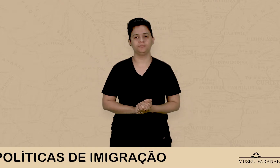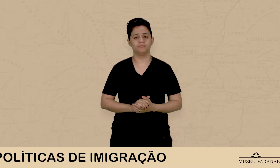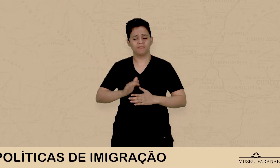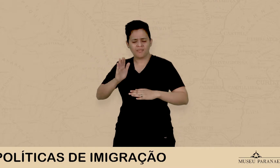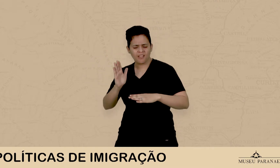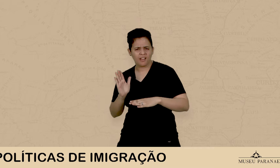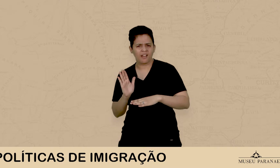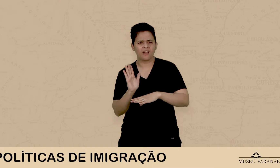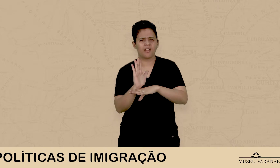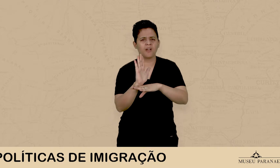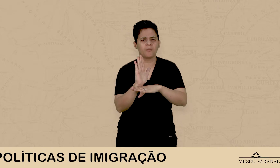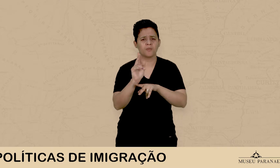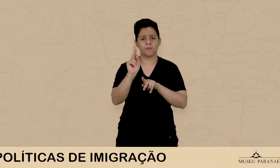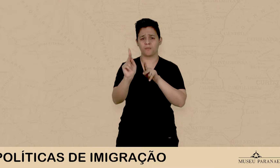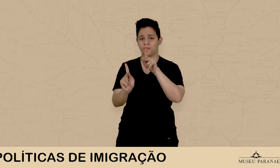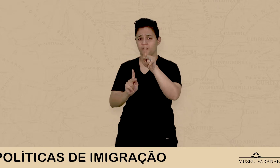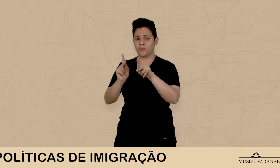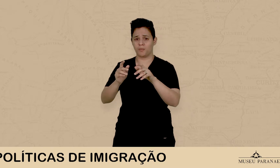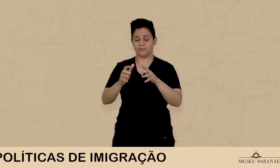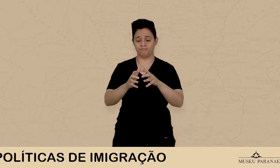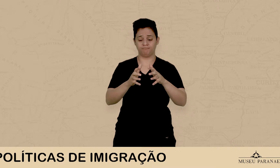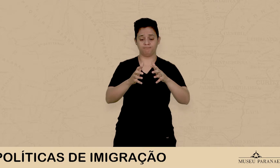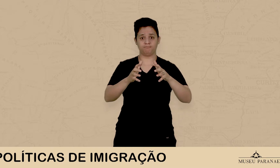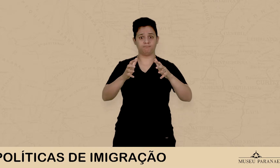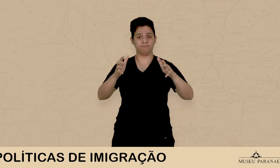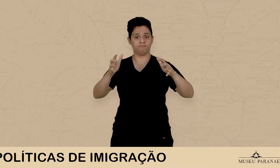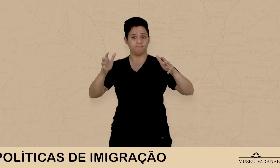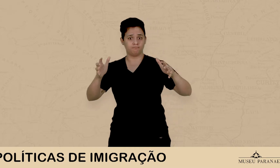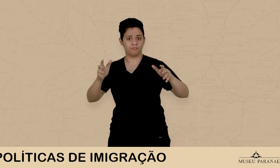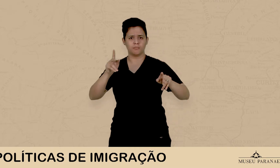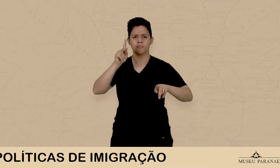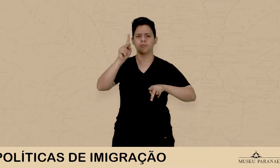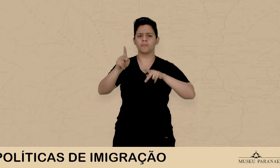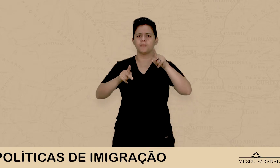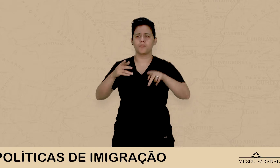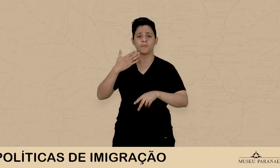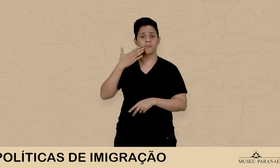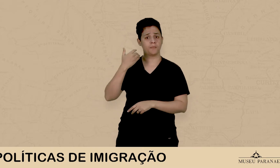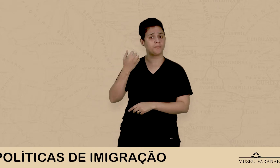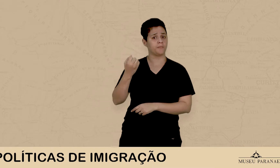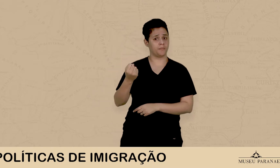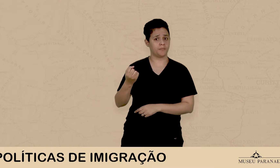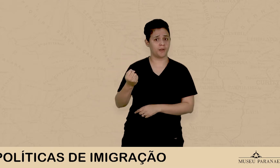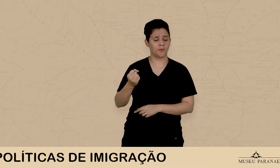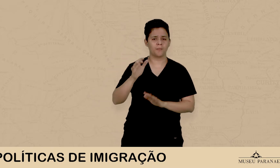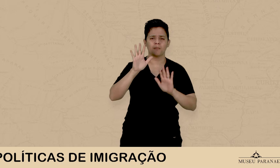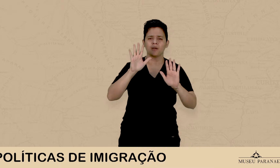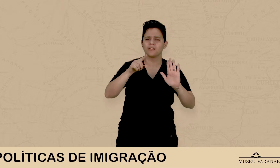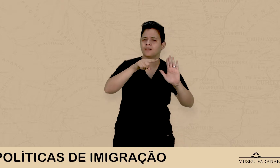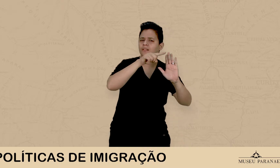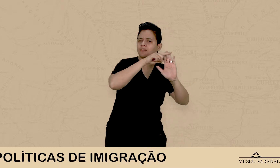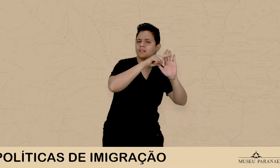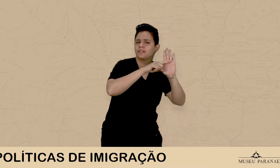além de ter colaborado para um ideal da época de branqueamento da